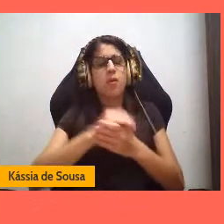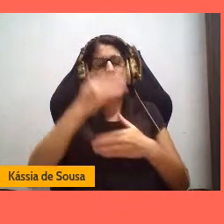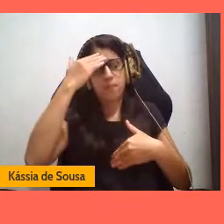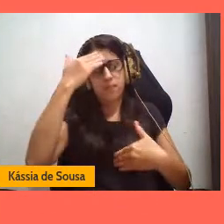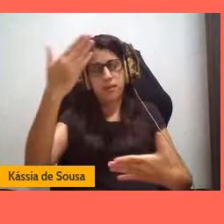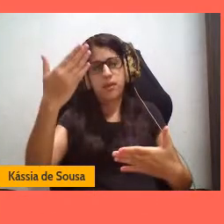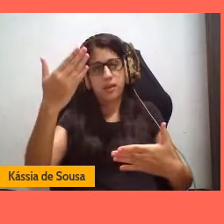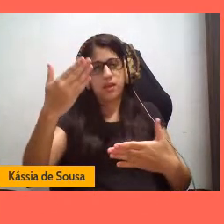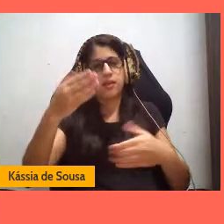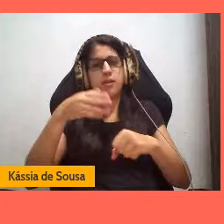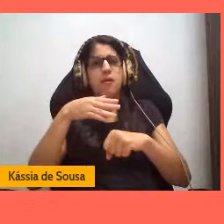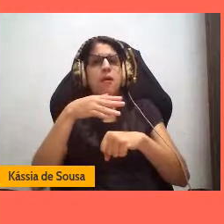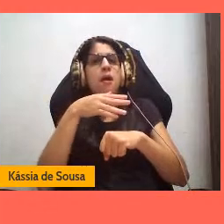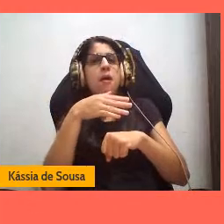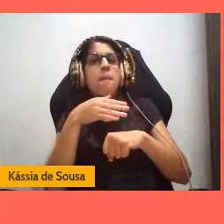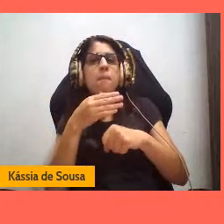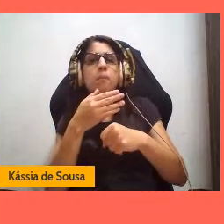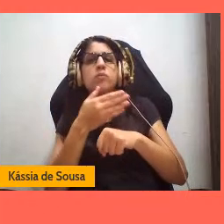desse evento.